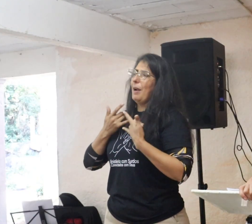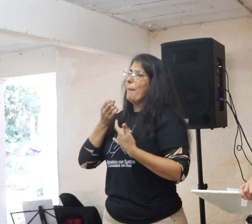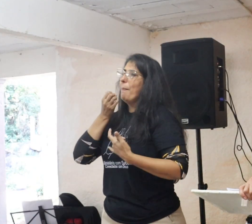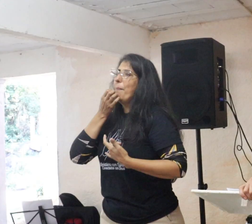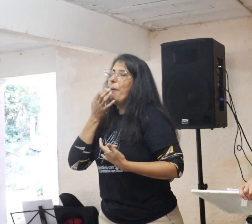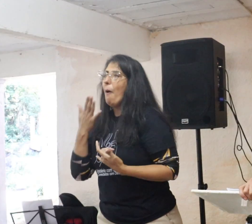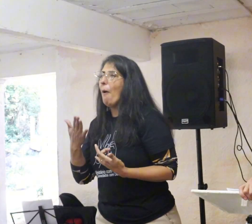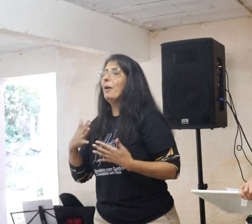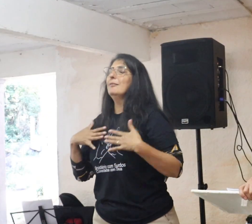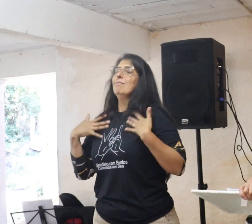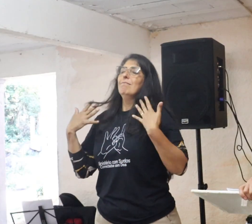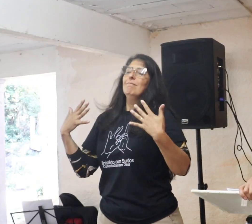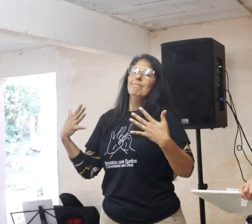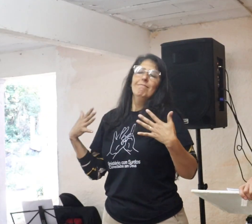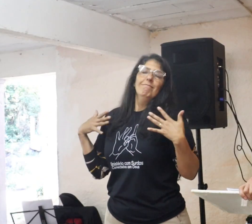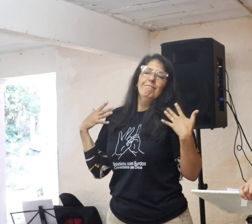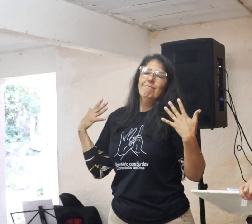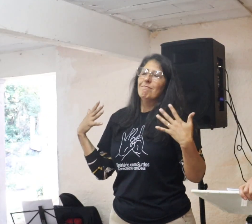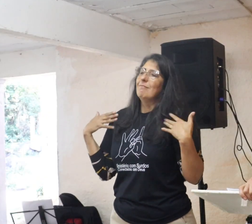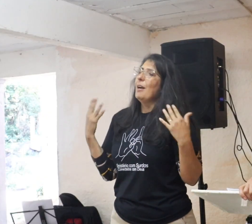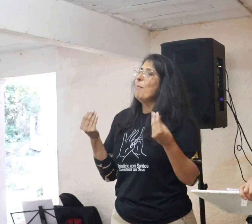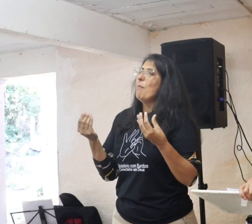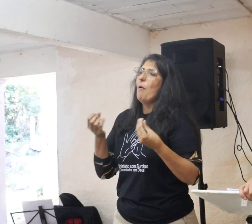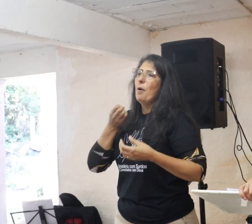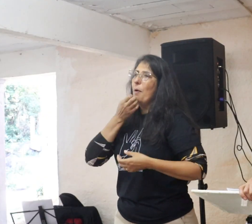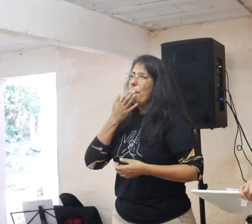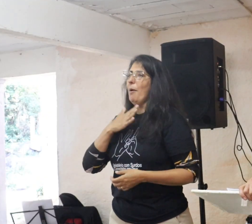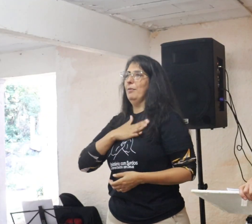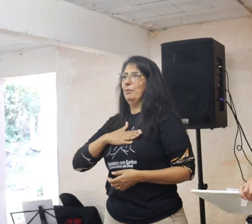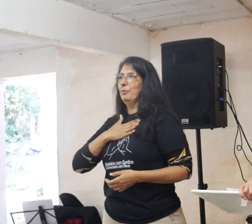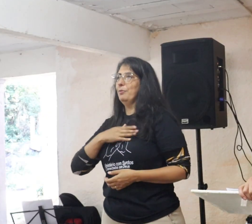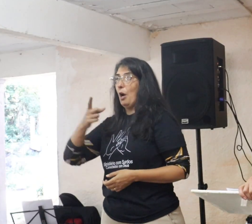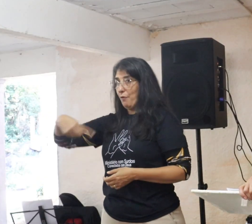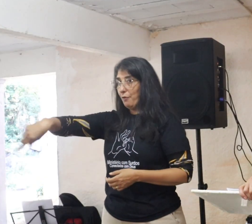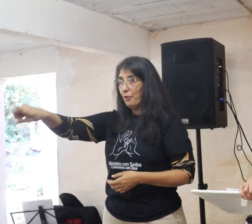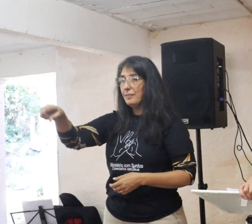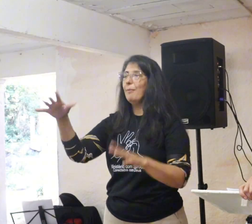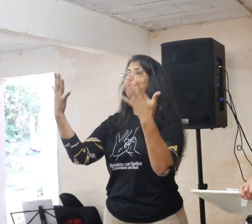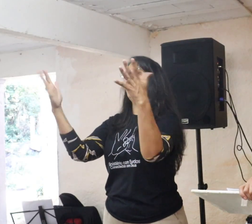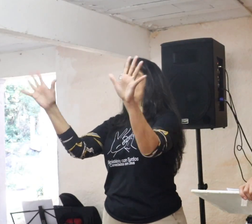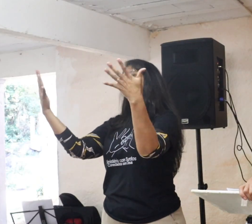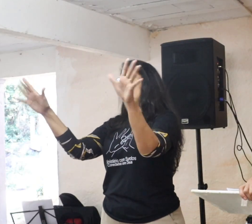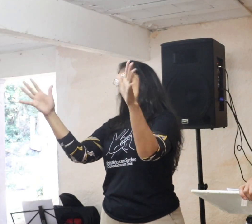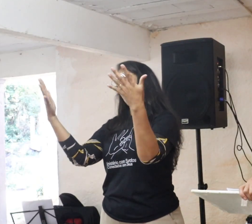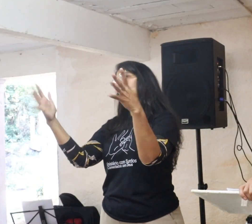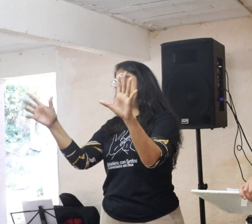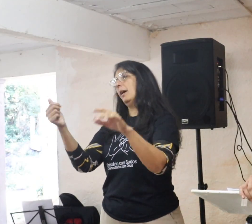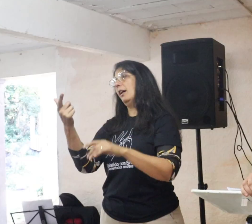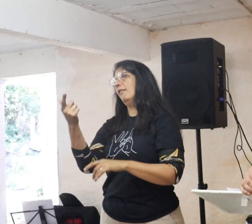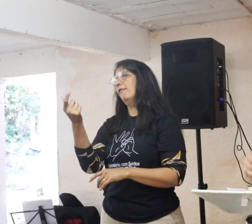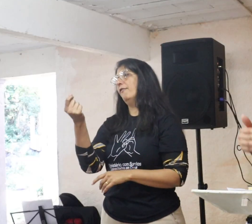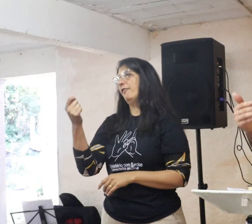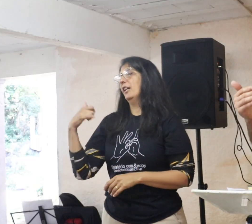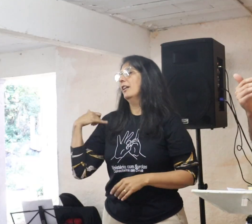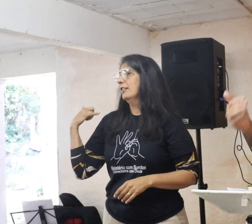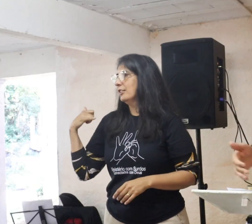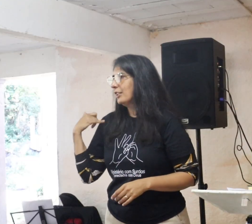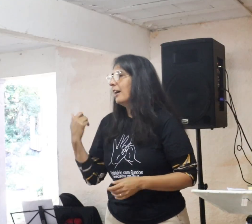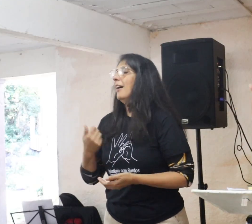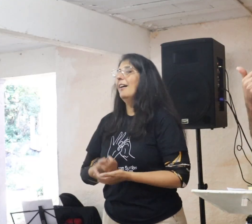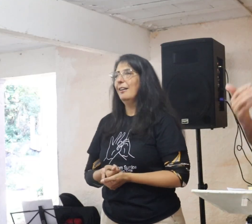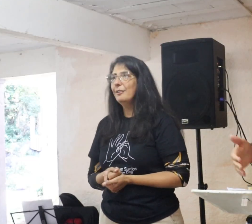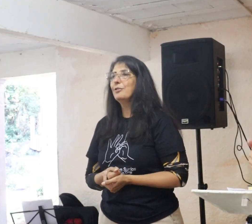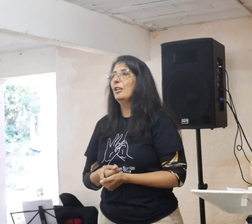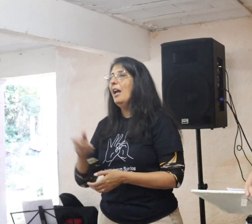né? Pela confiança. Uma alegria muito grande. Os irmãos estão de parabéns aí pelos 20 anos. Que o Senhor continue